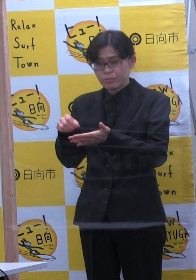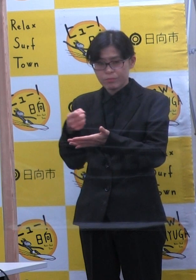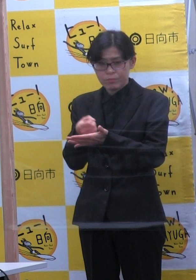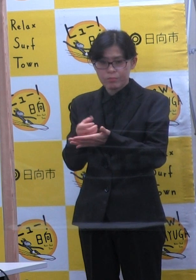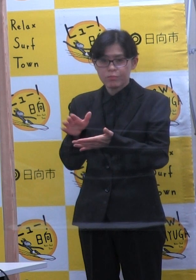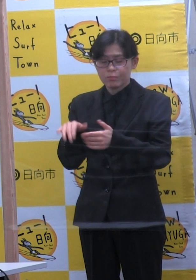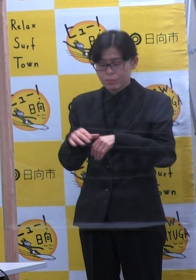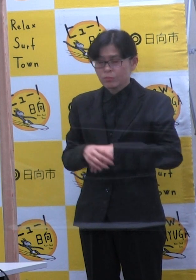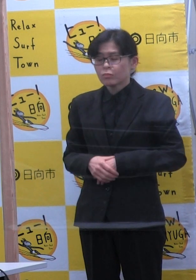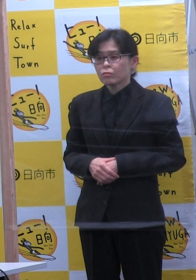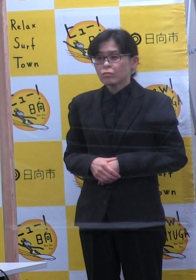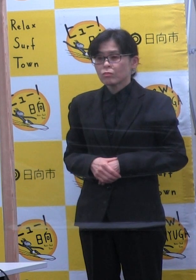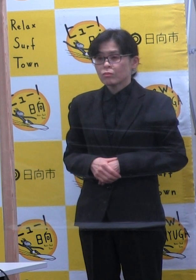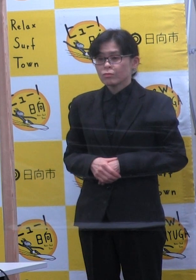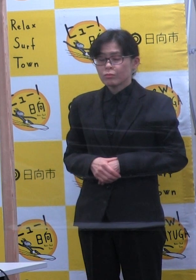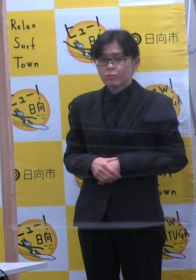ります。